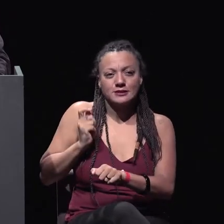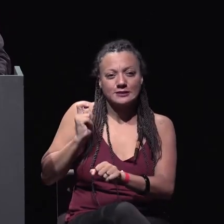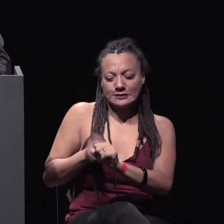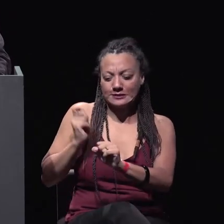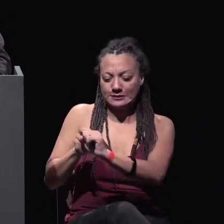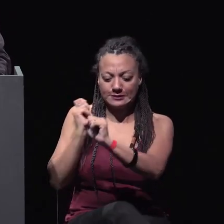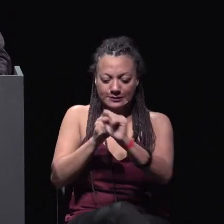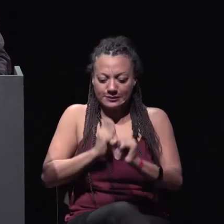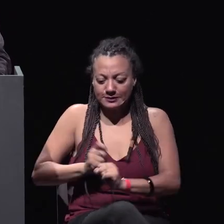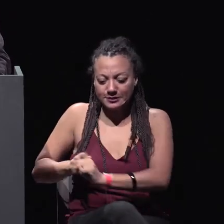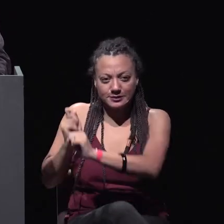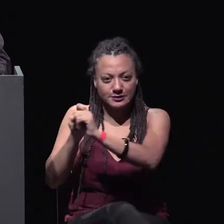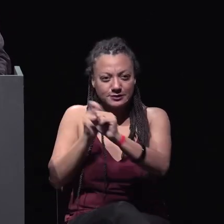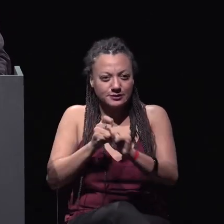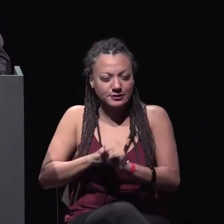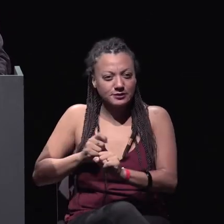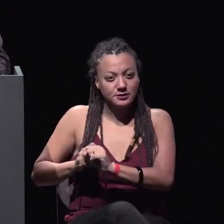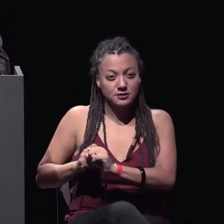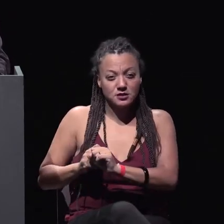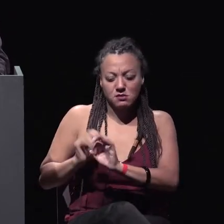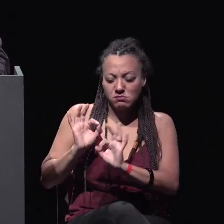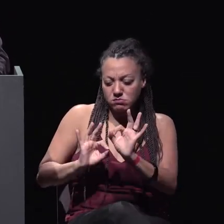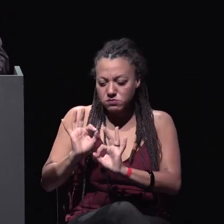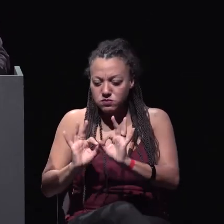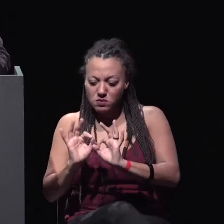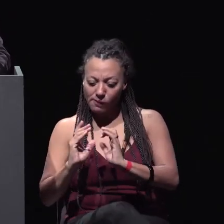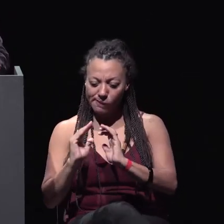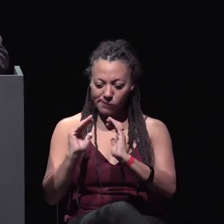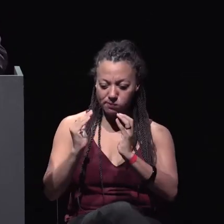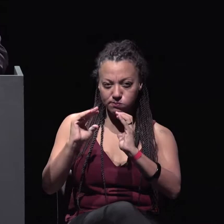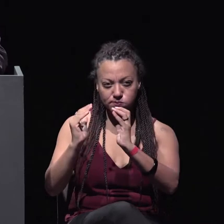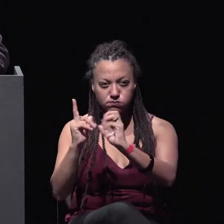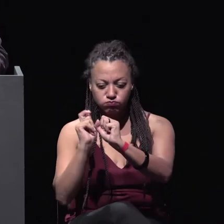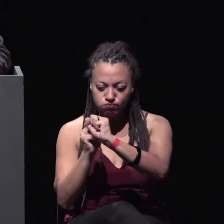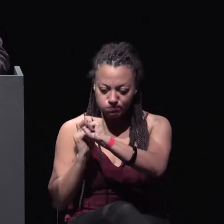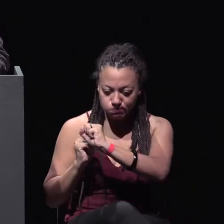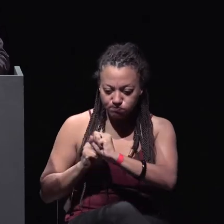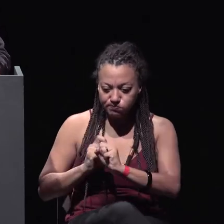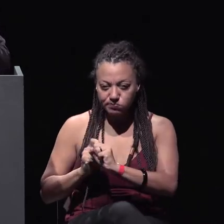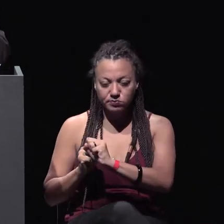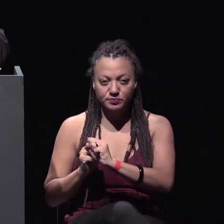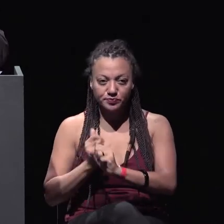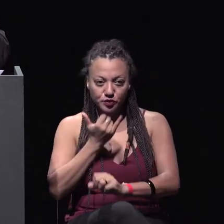todo o seu e mail e seu relevo é e